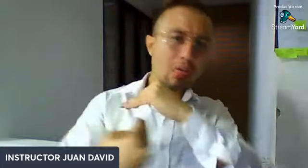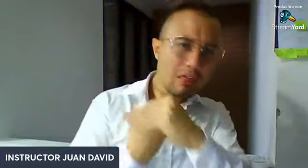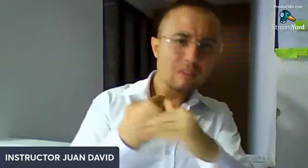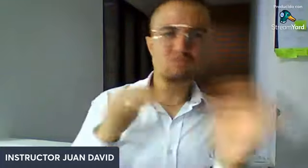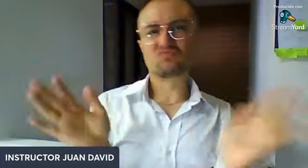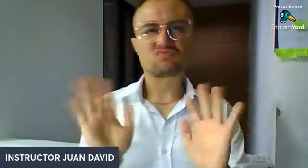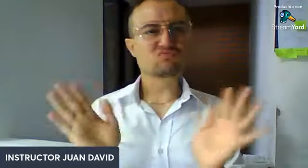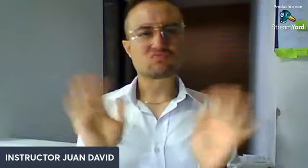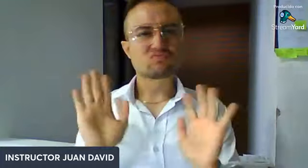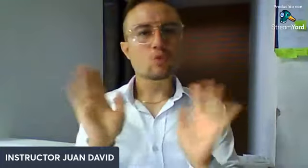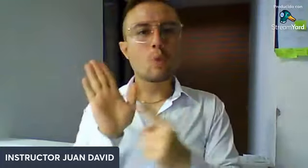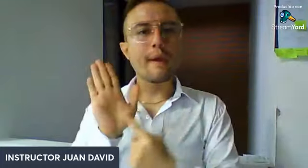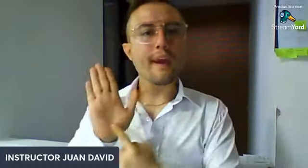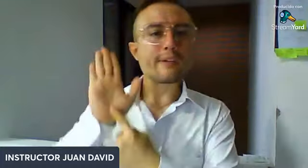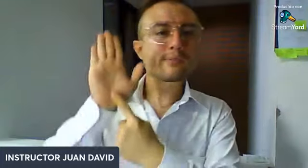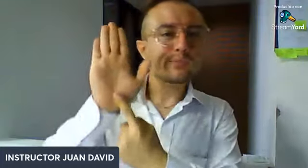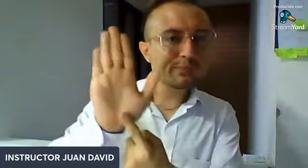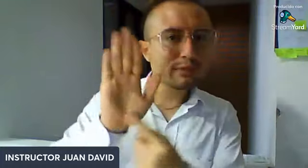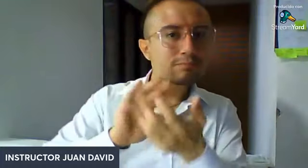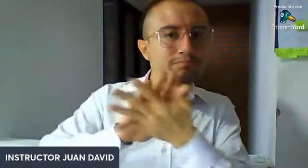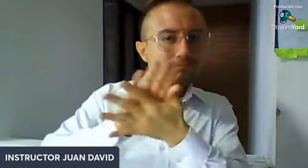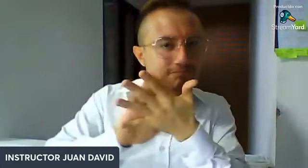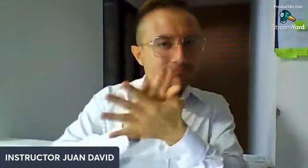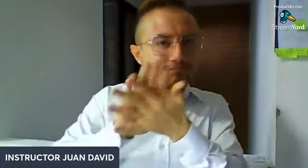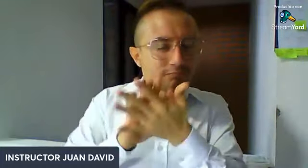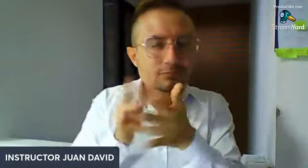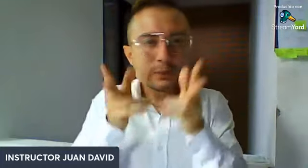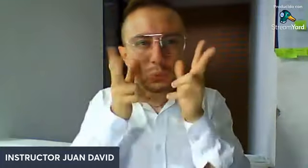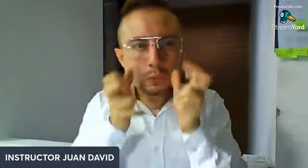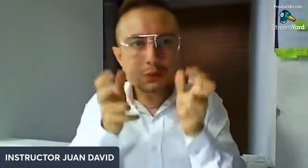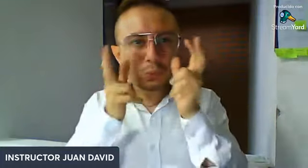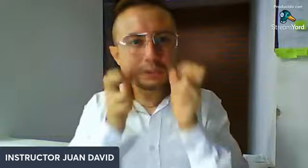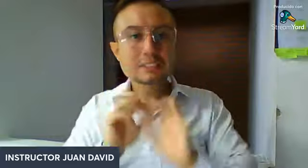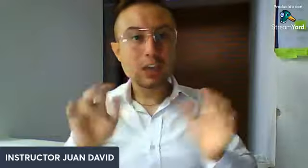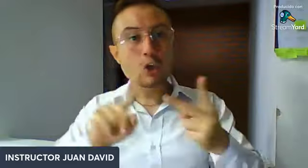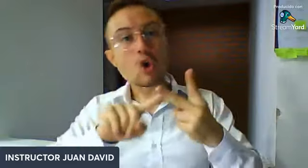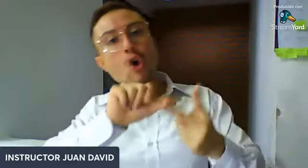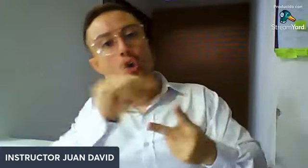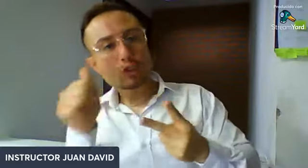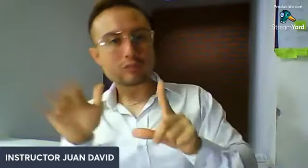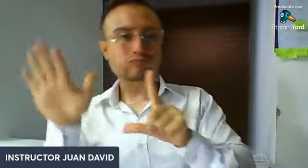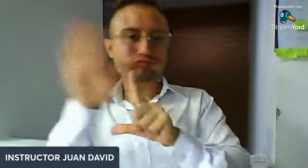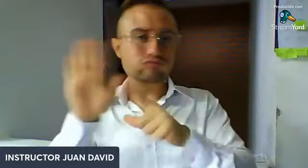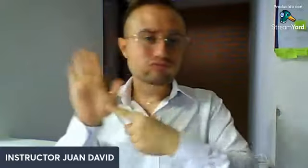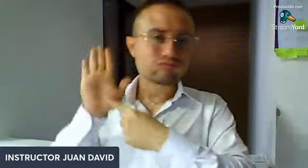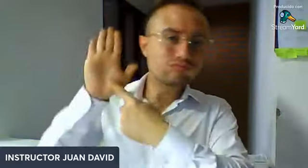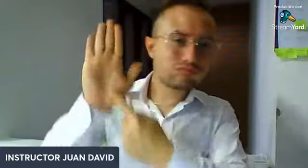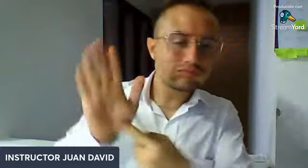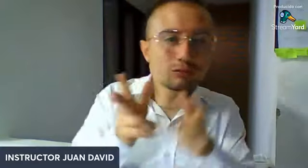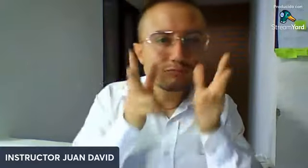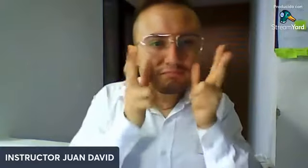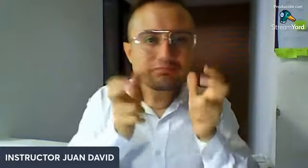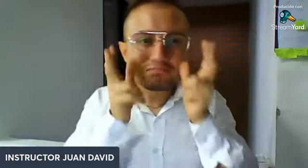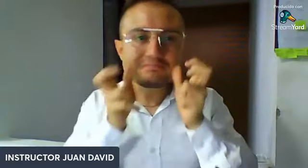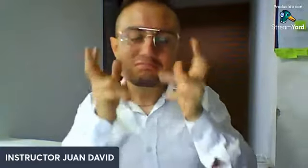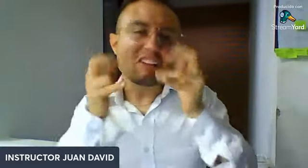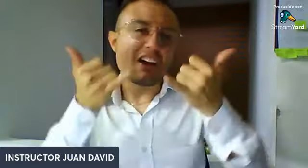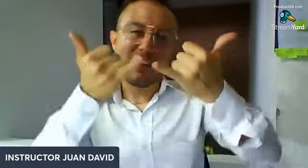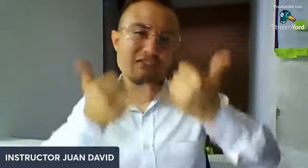sobre canciones navideñas en lengua de señas. Hoy no van a ingresar a la videollamada, solamente vamos a ver el vocabulario y